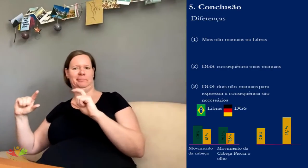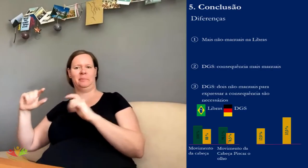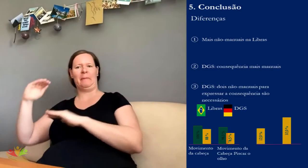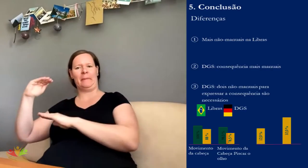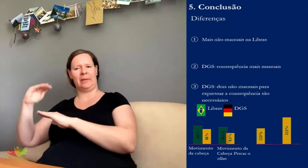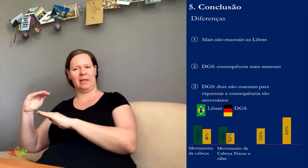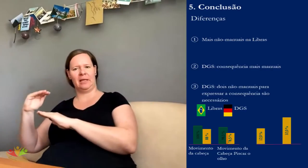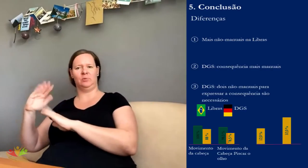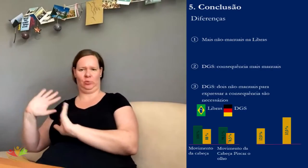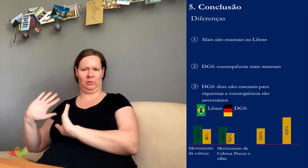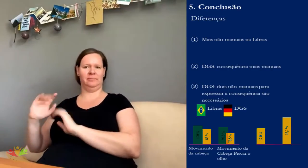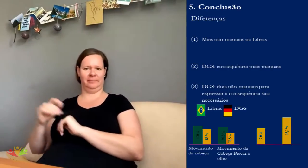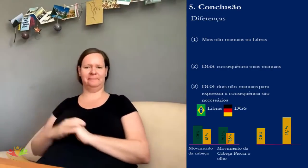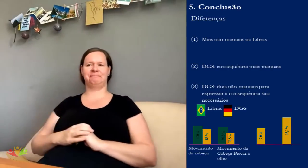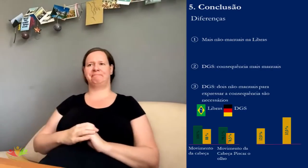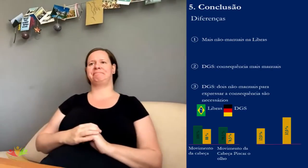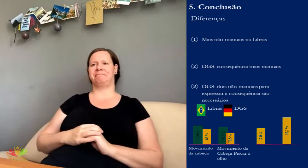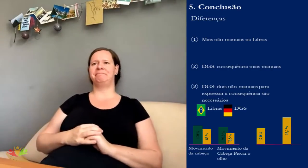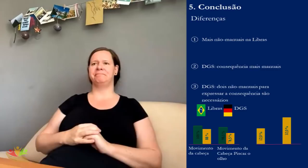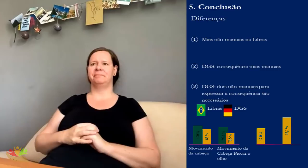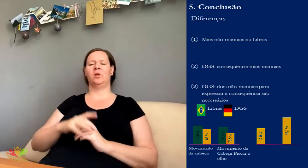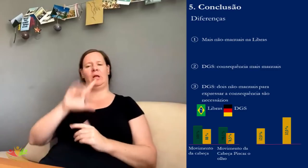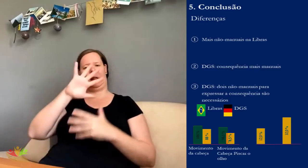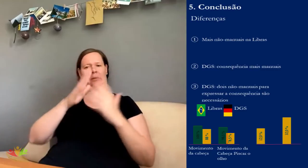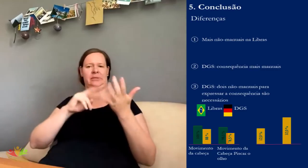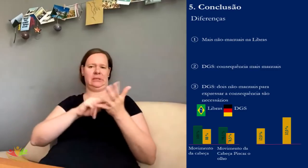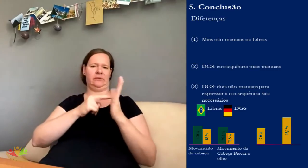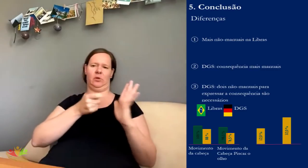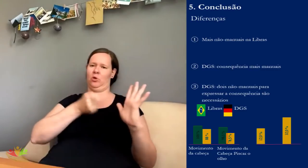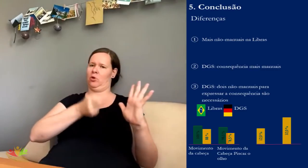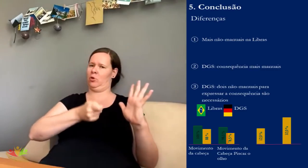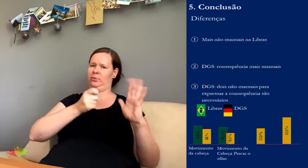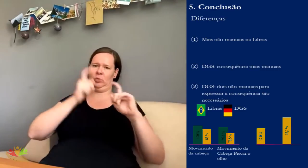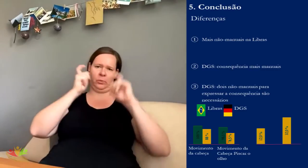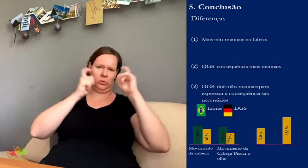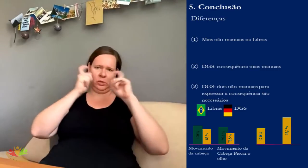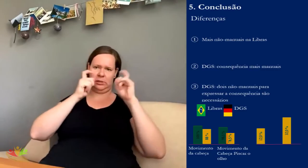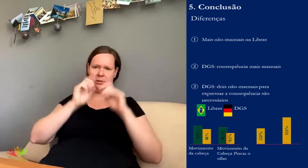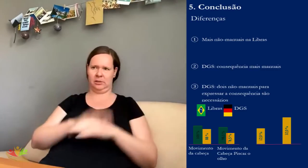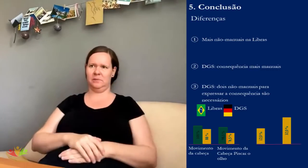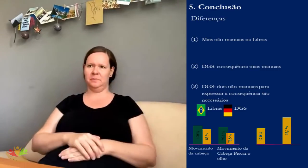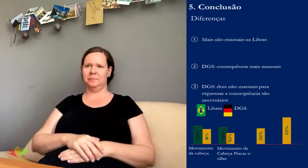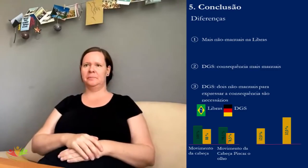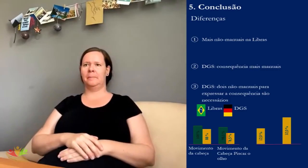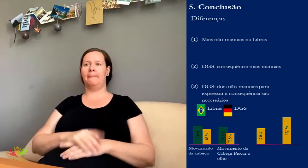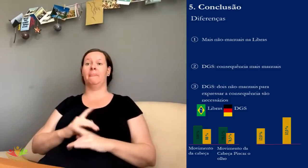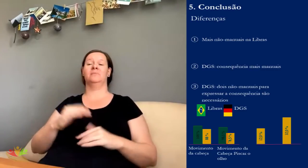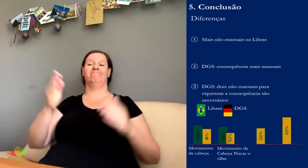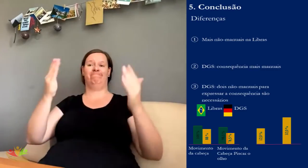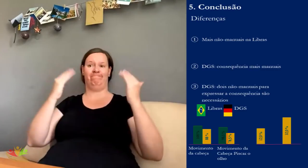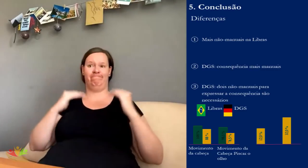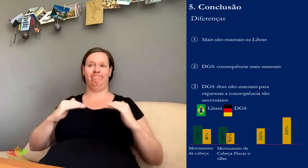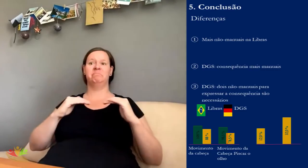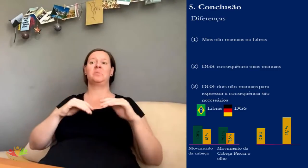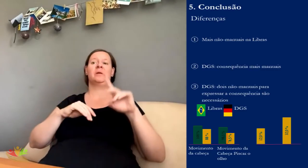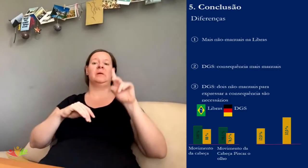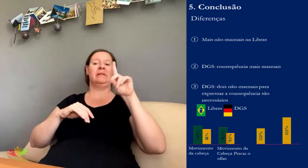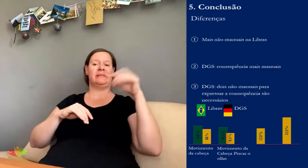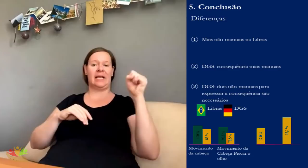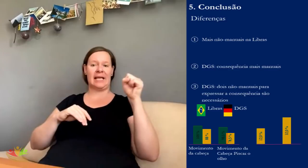A cor verde marca o antecedente, a laranja é a oração consequente.